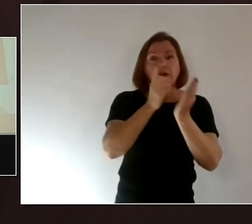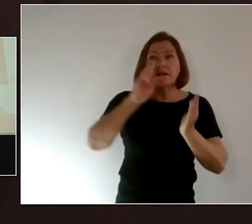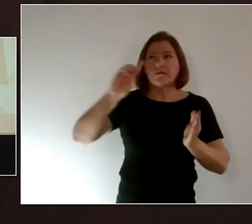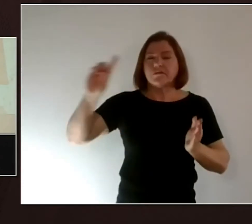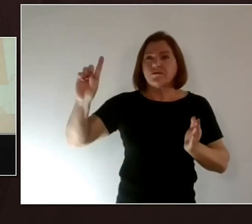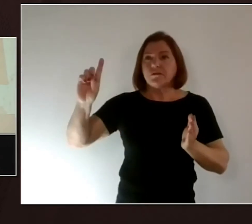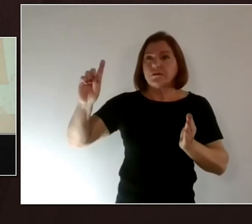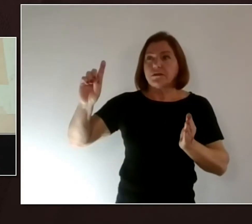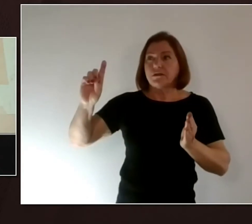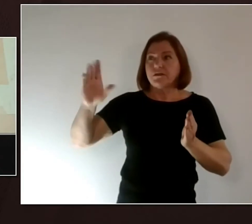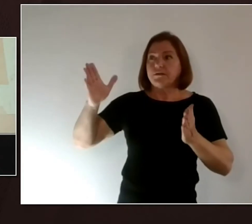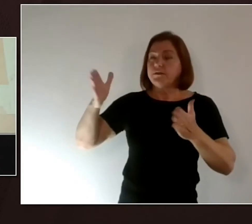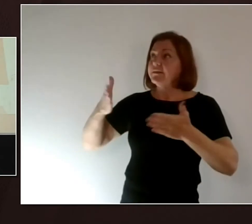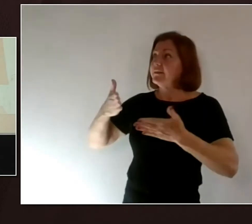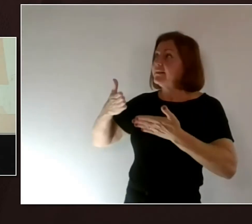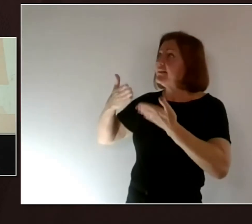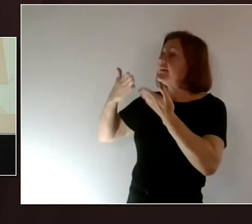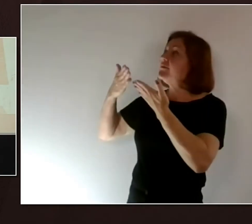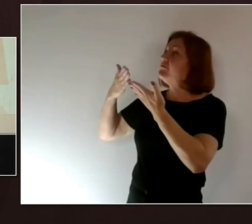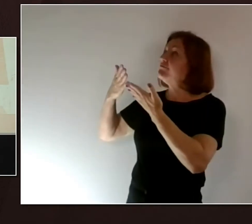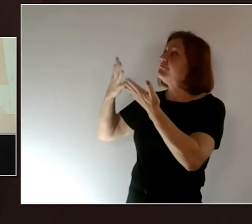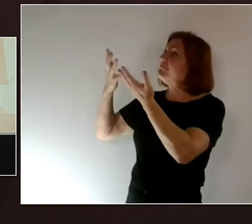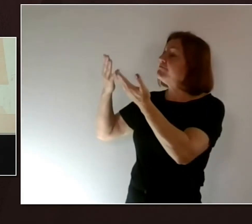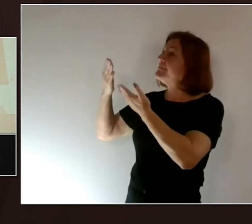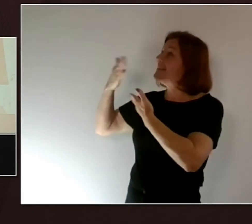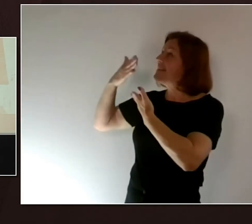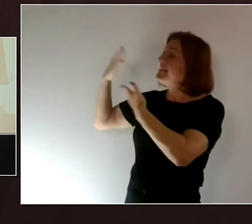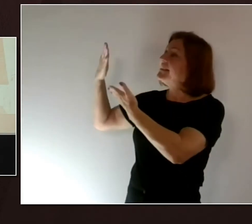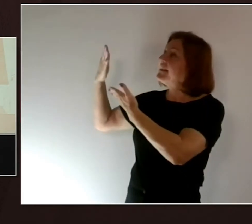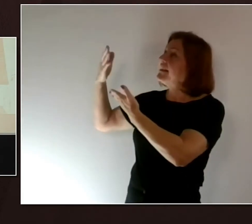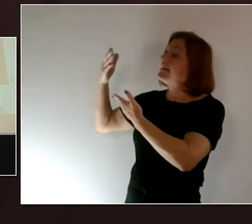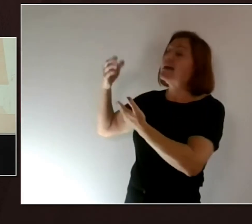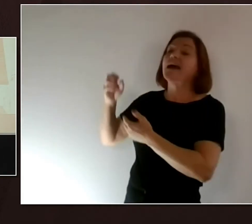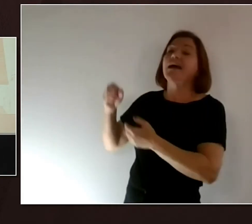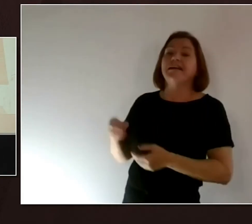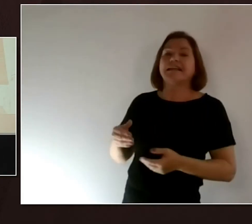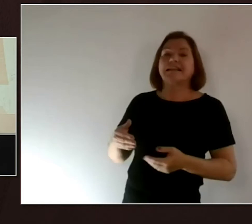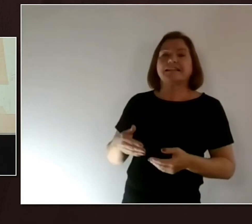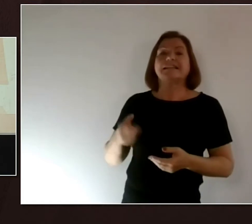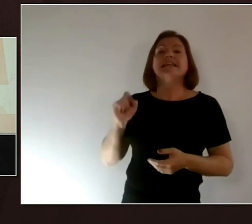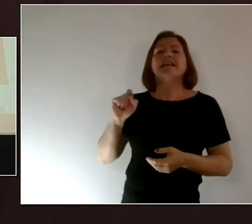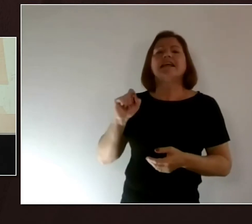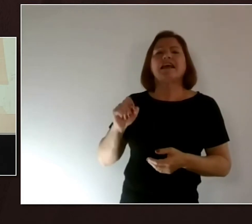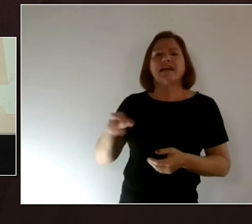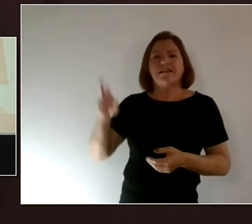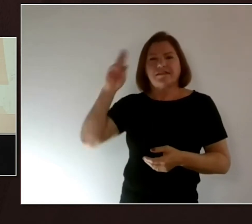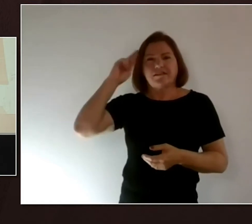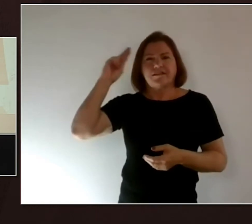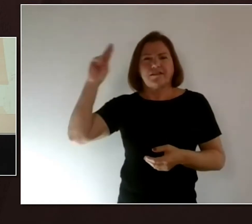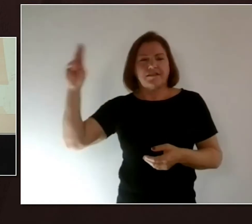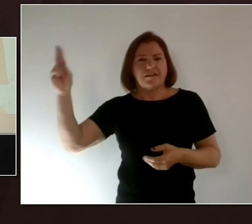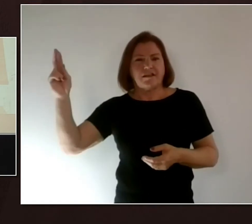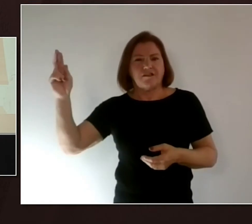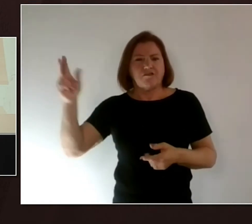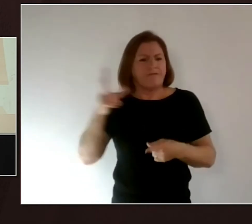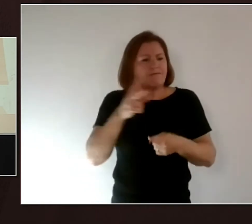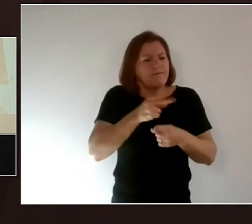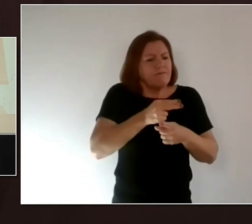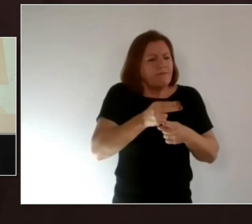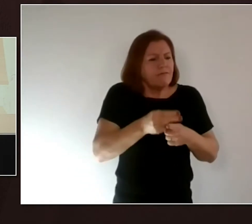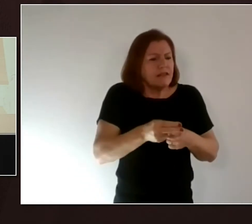Senhor, ao Senhor. Um vencedor agrada ao Senhor, tá?